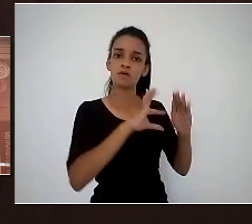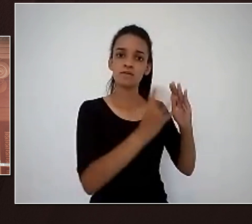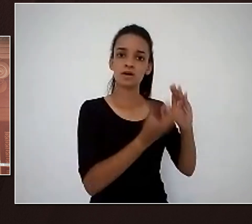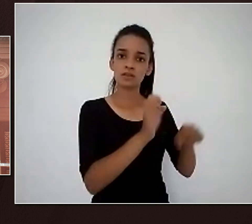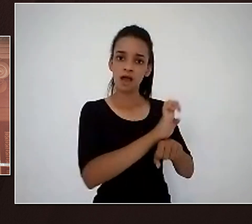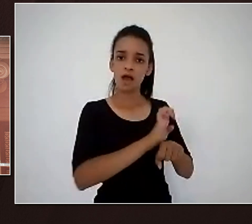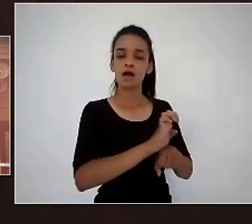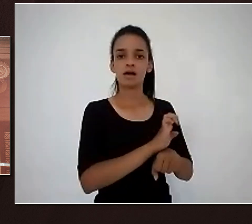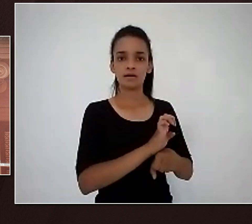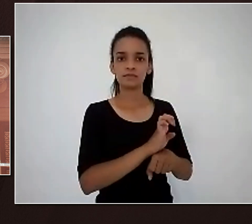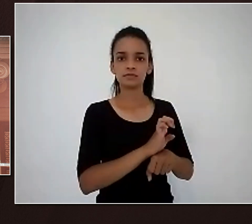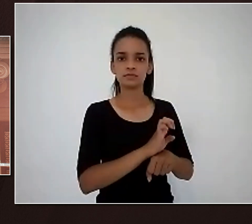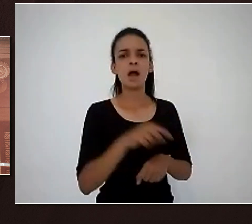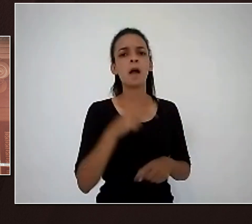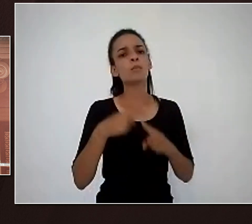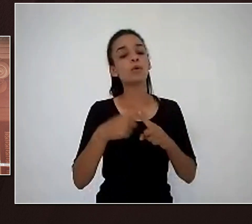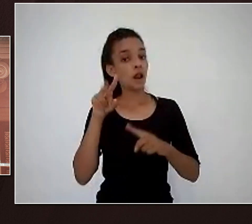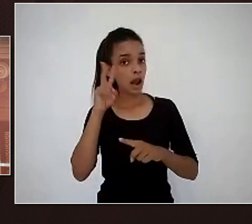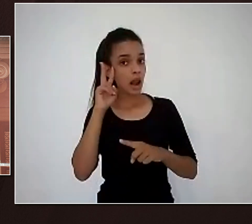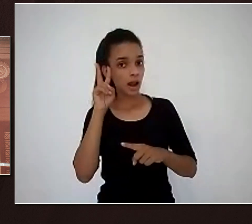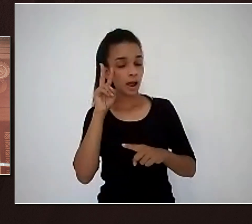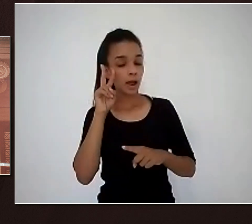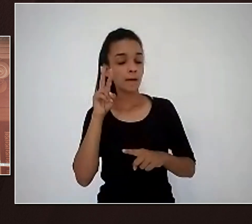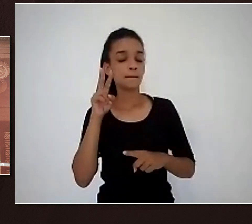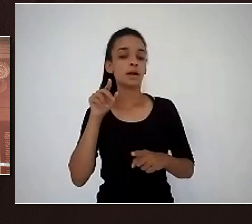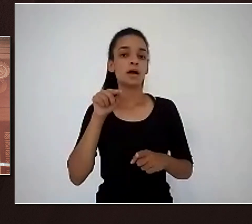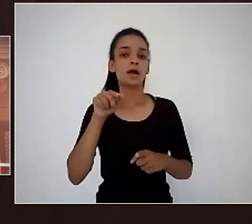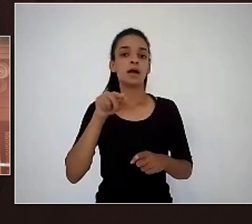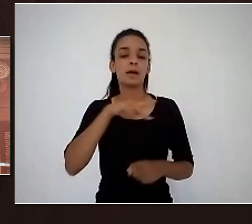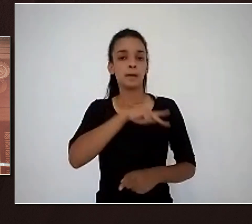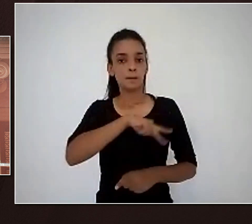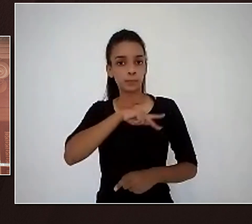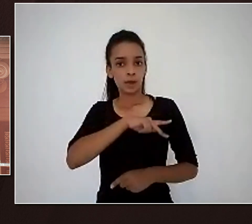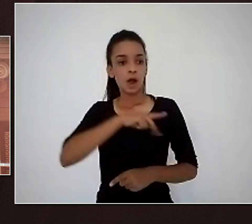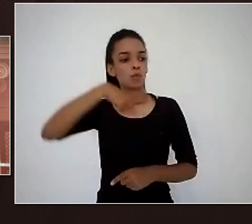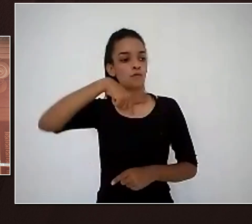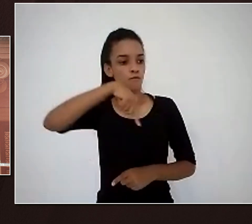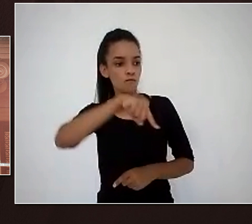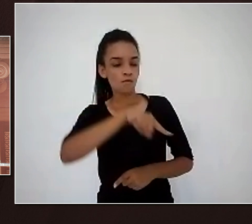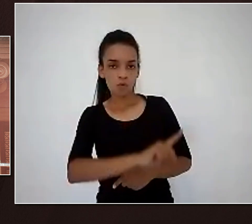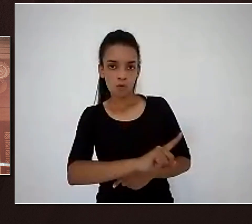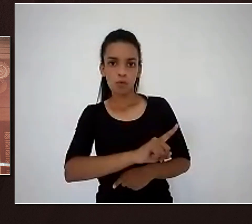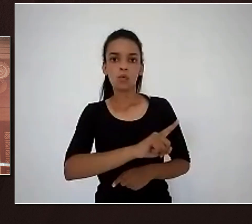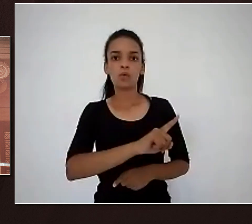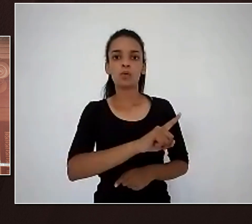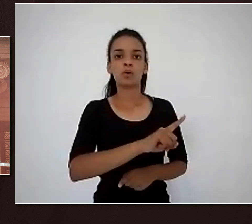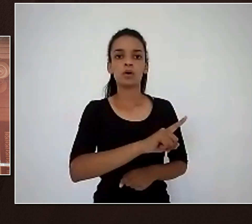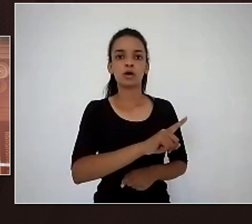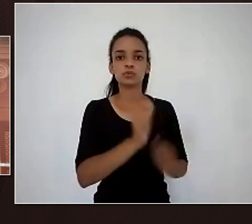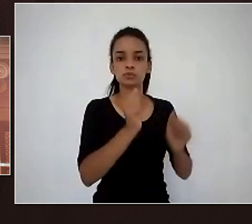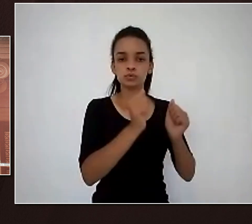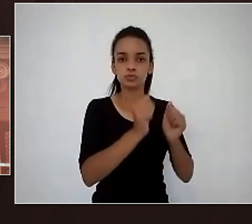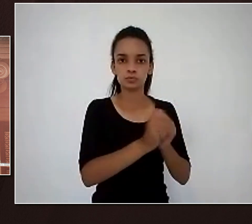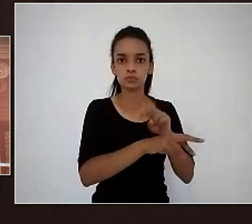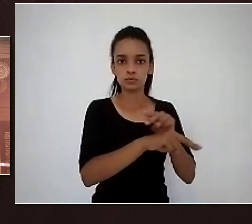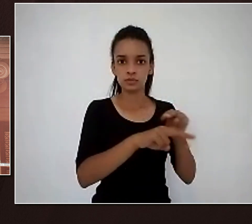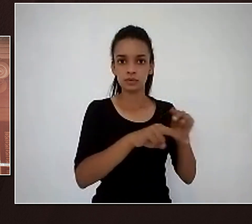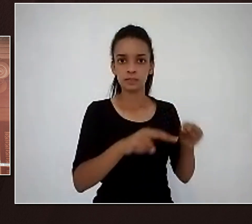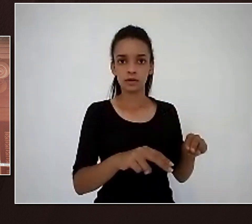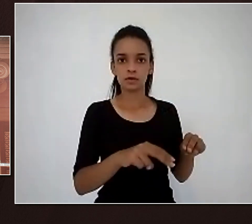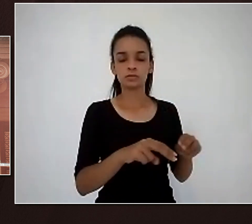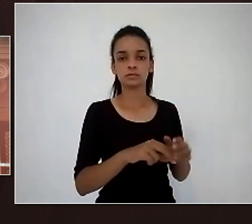na terceira viagem, Paulo frequentou a sinagoga, isso está em Atos 19, vocês podem ler, lá